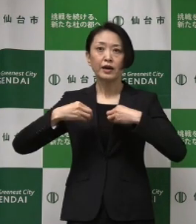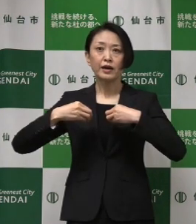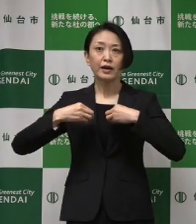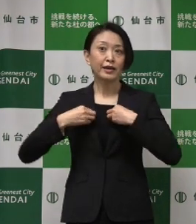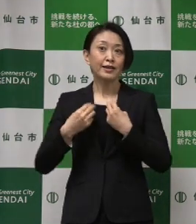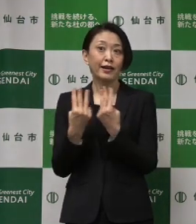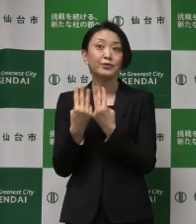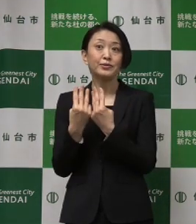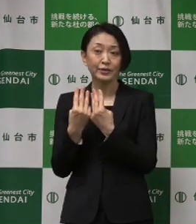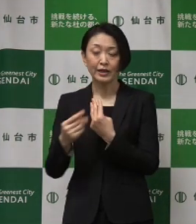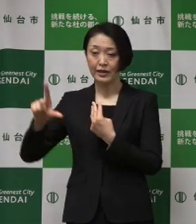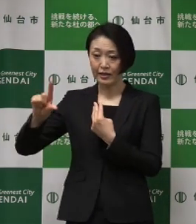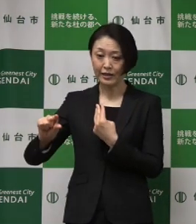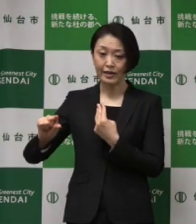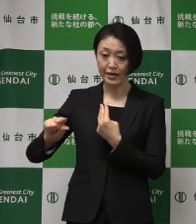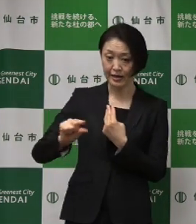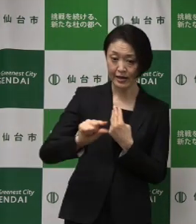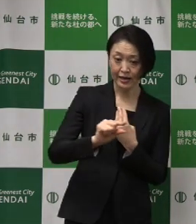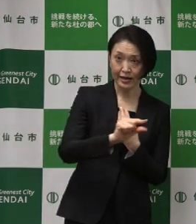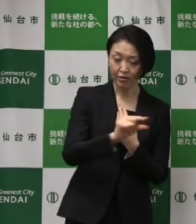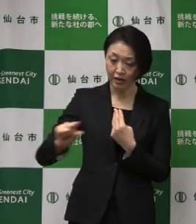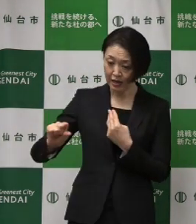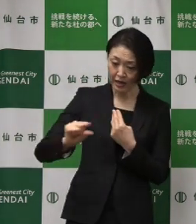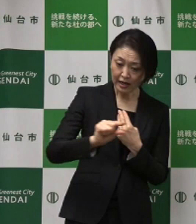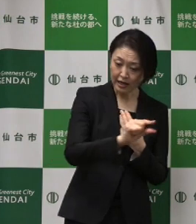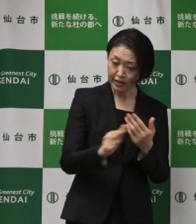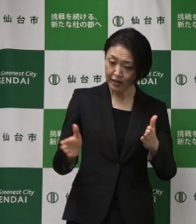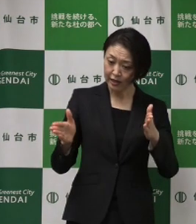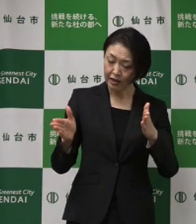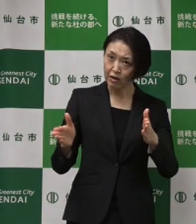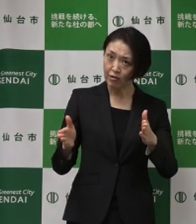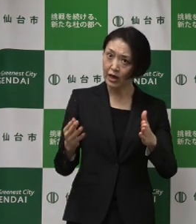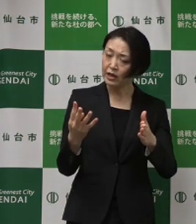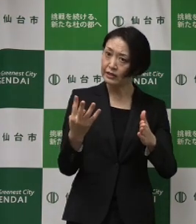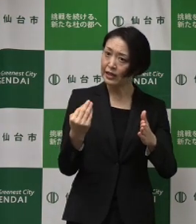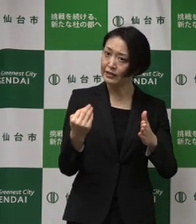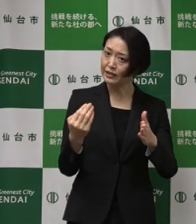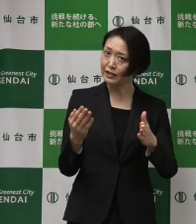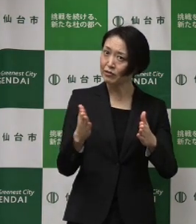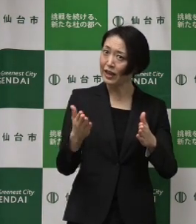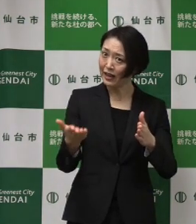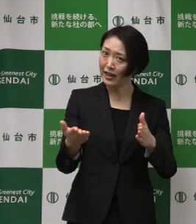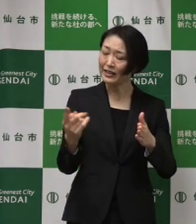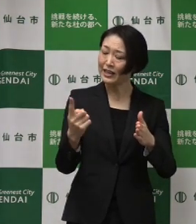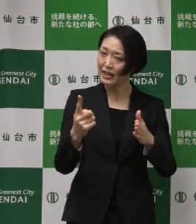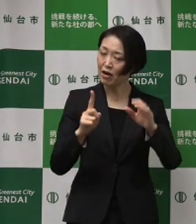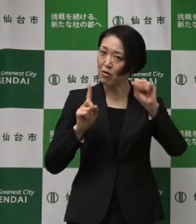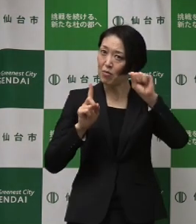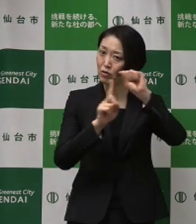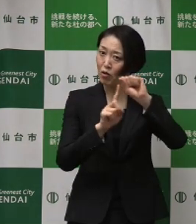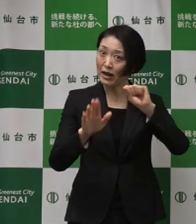ていたんですけれども、これ期間としてどれぐらいをイメージしてらっしゃるのかっていう、まあ、あるいは何か指標みたいなもの